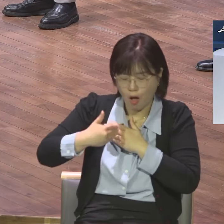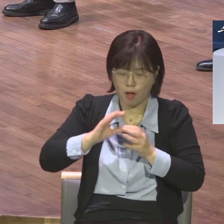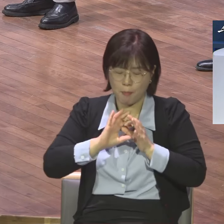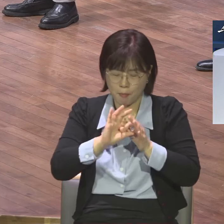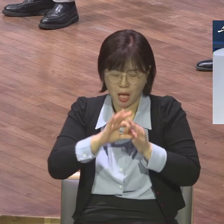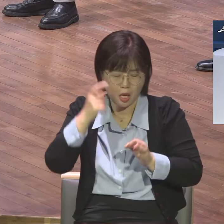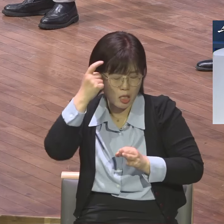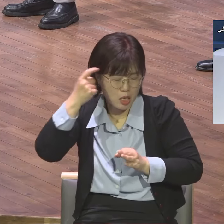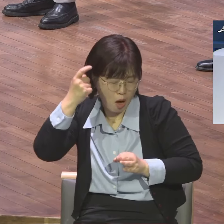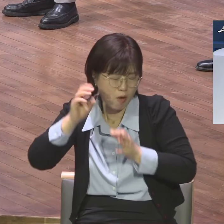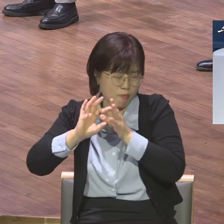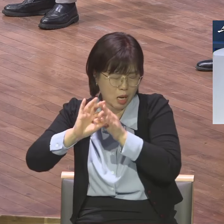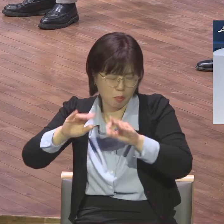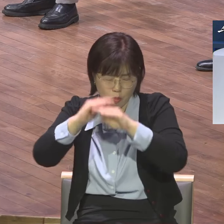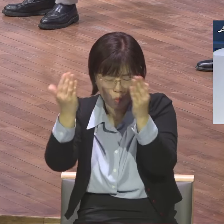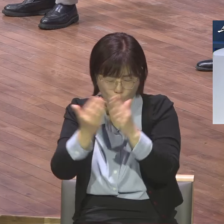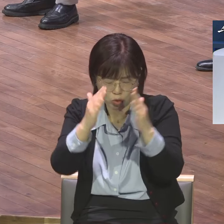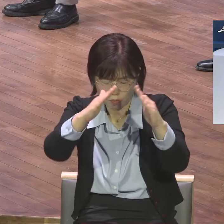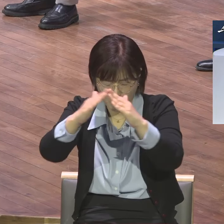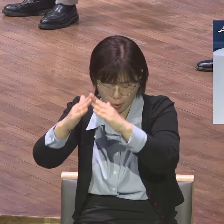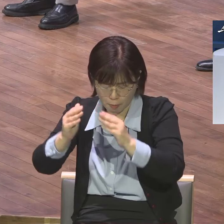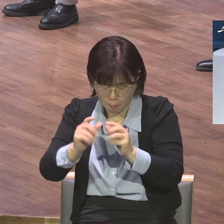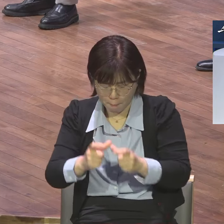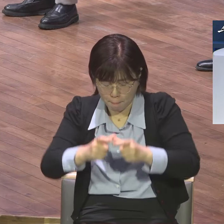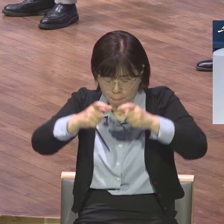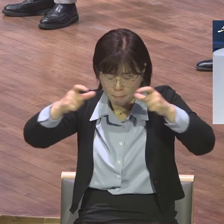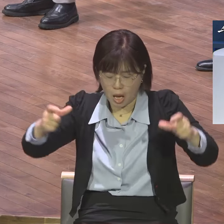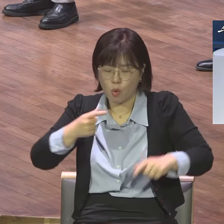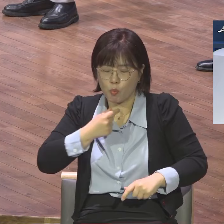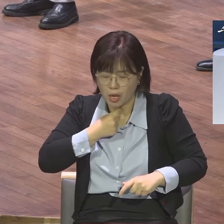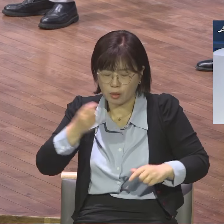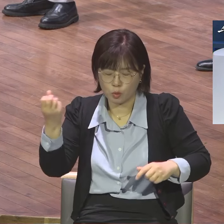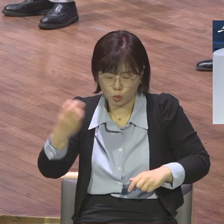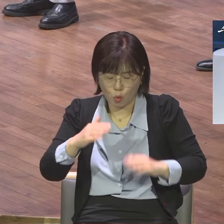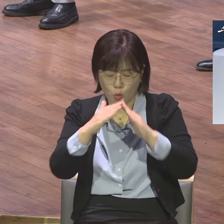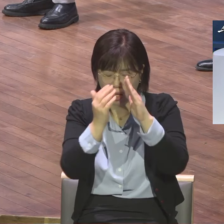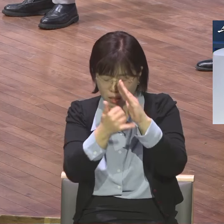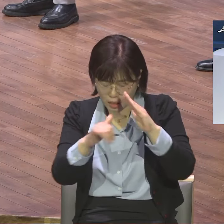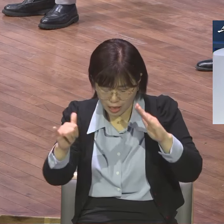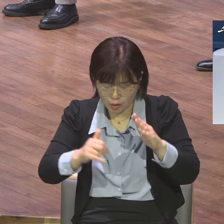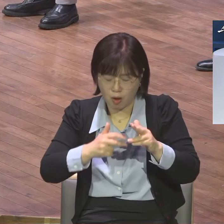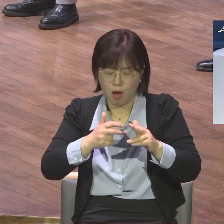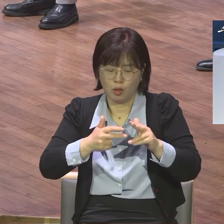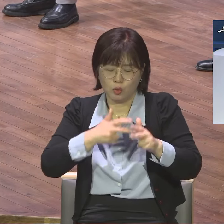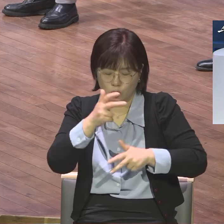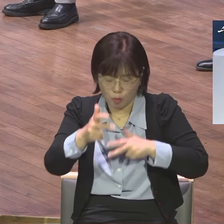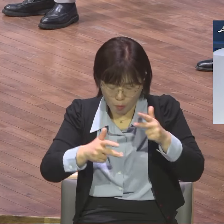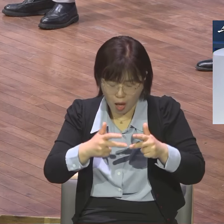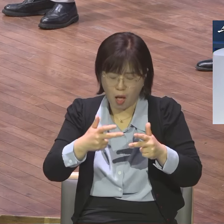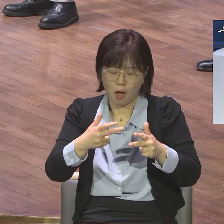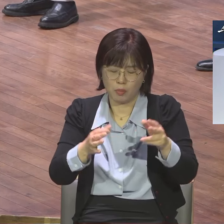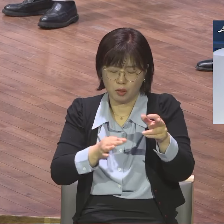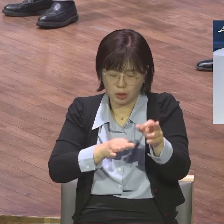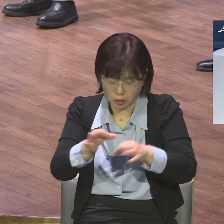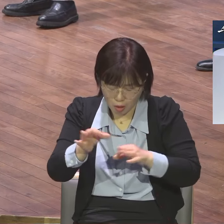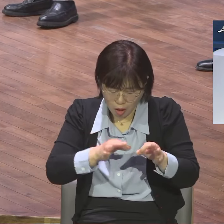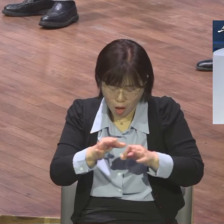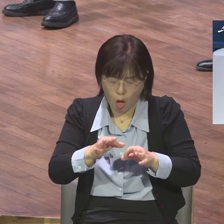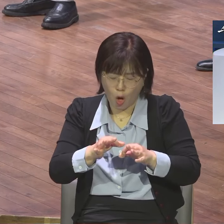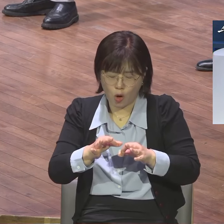영향력 입히기 원하는 우리 예원의 모든 성도님들의 가정과 생업과 사역 현장 위에 또 오늘 하나님께 영광 돌린